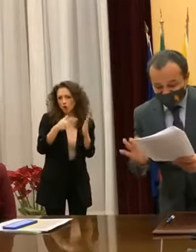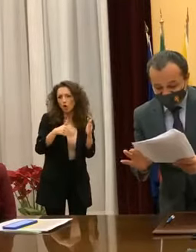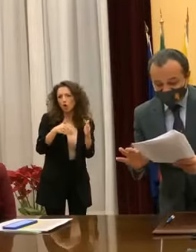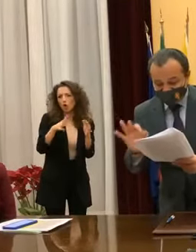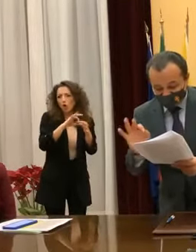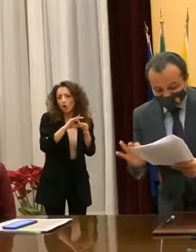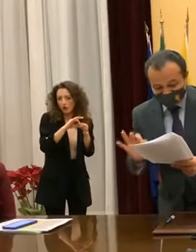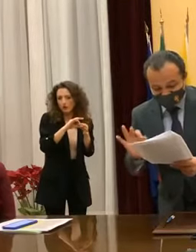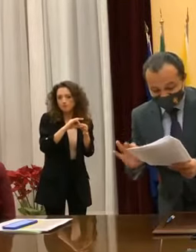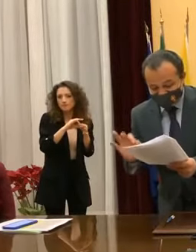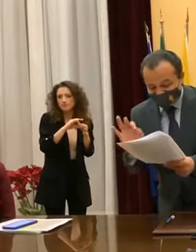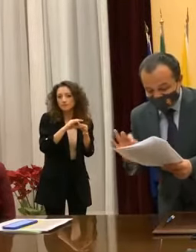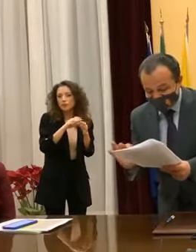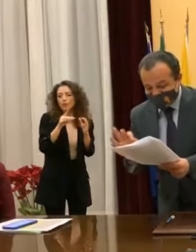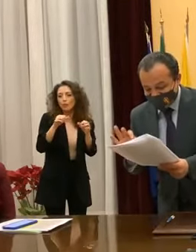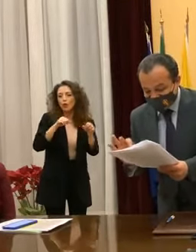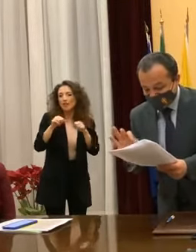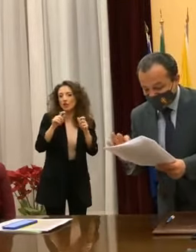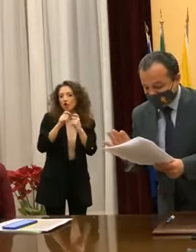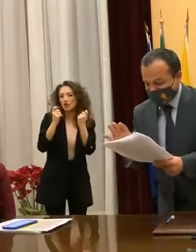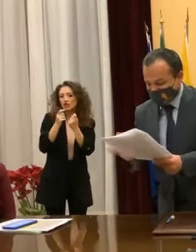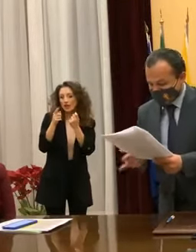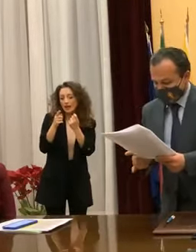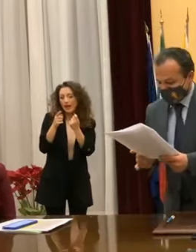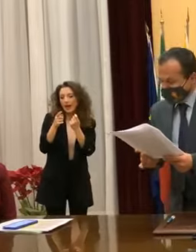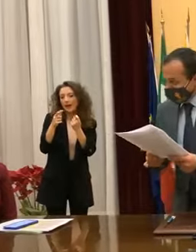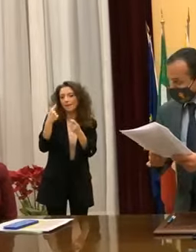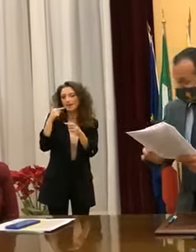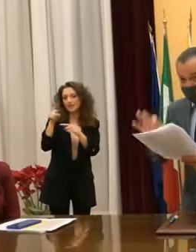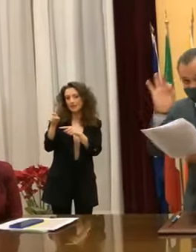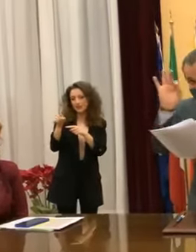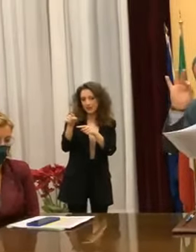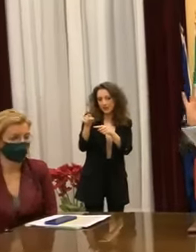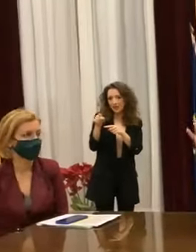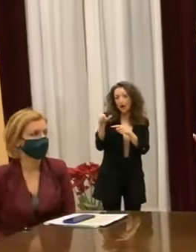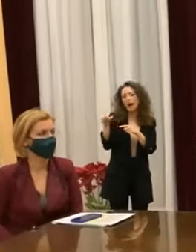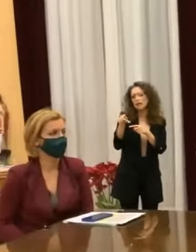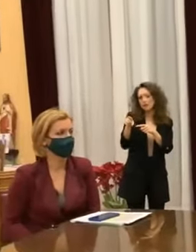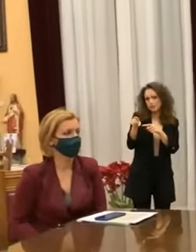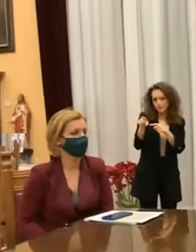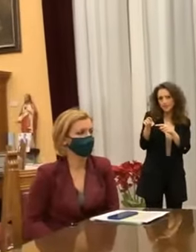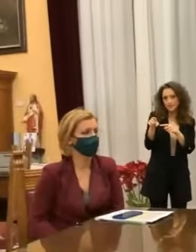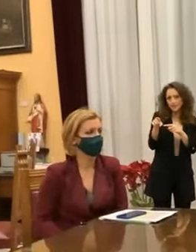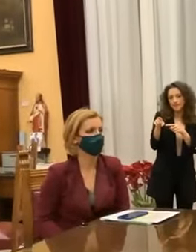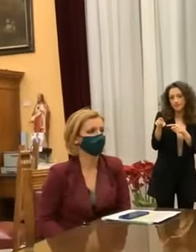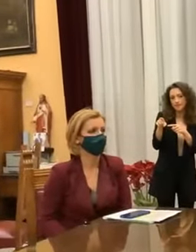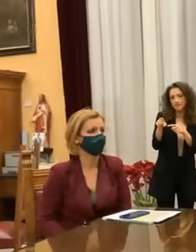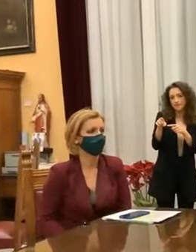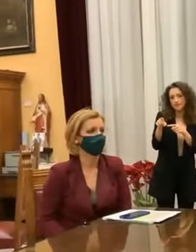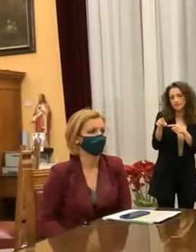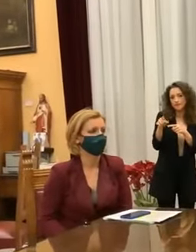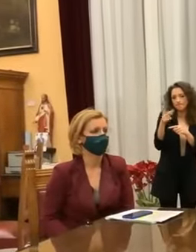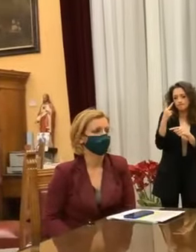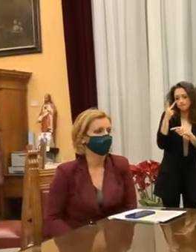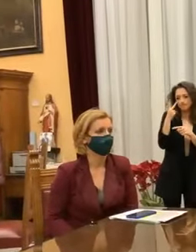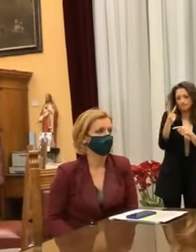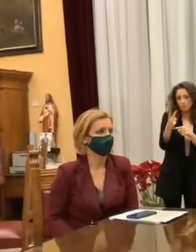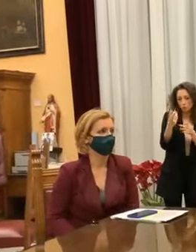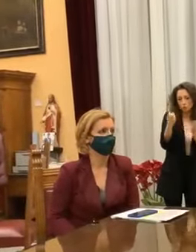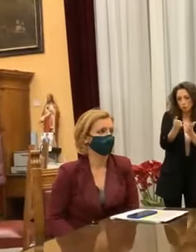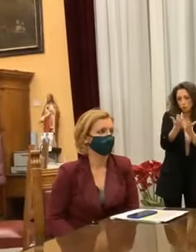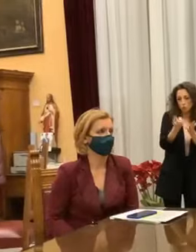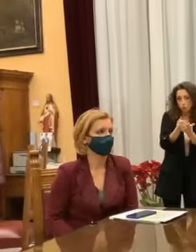quale il direttore generale dell'azienda sanitaria provinciale di Messina, apre virgolette, preso atto dei recenti